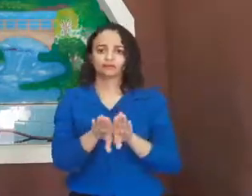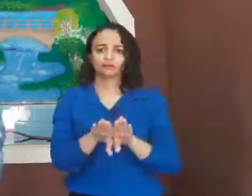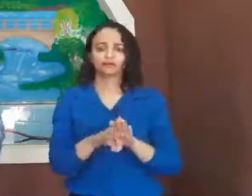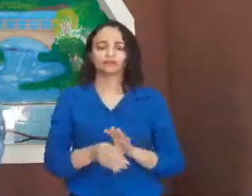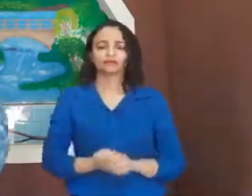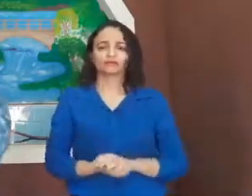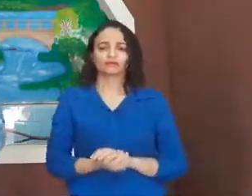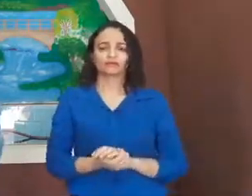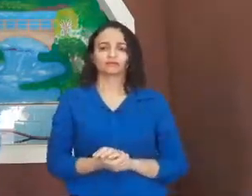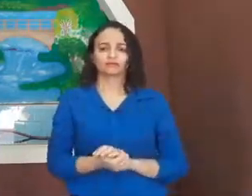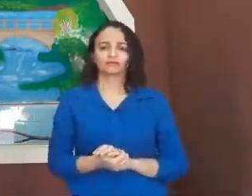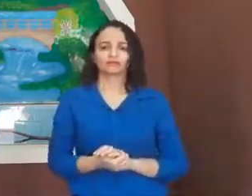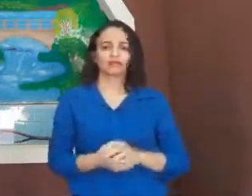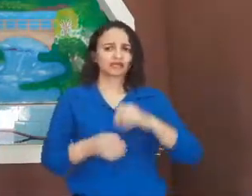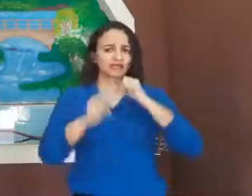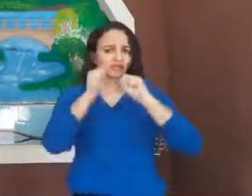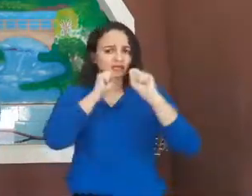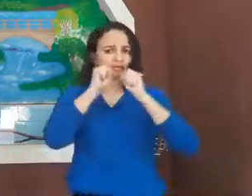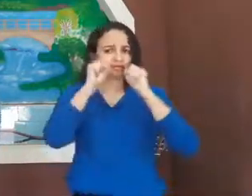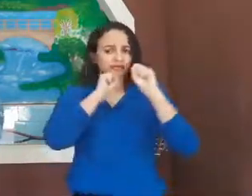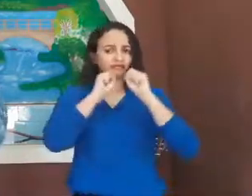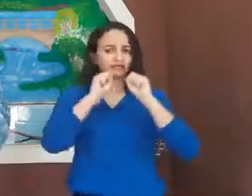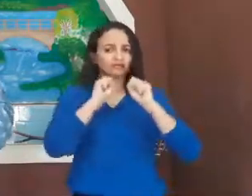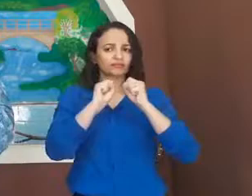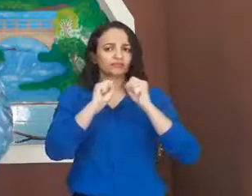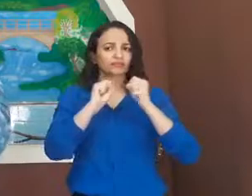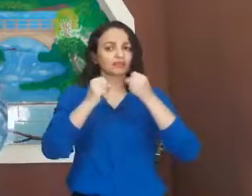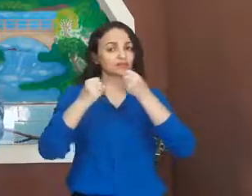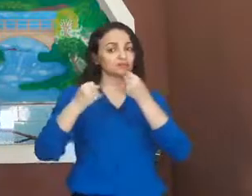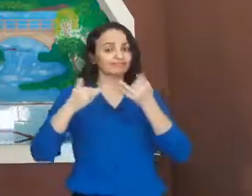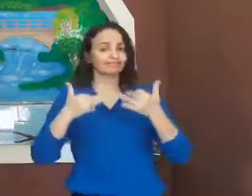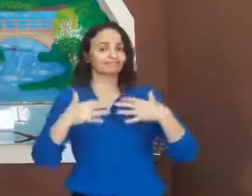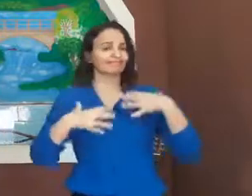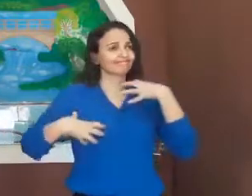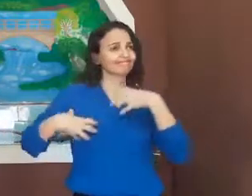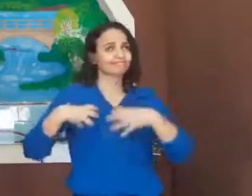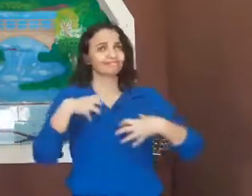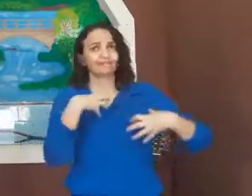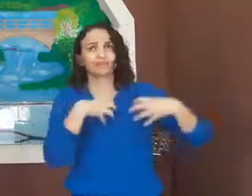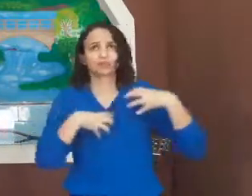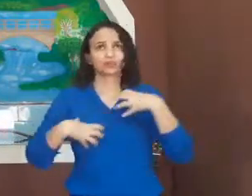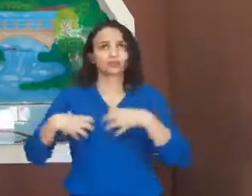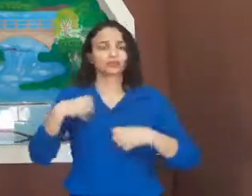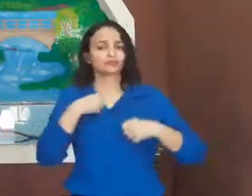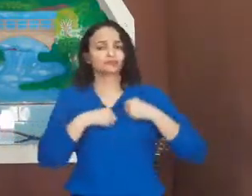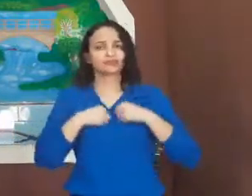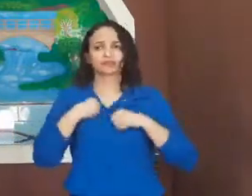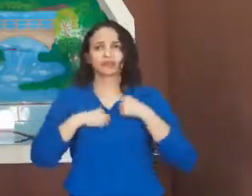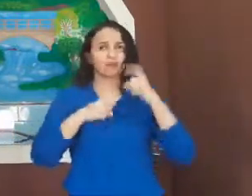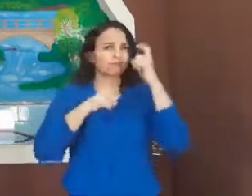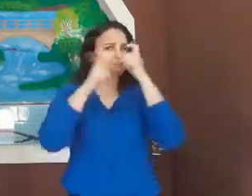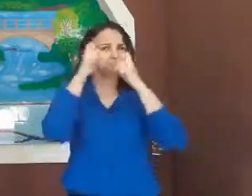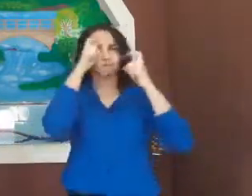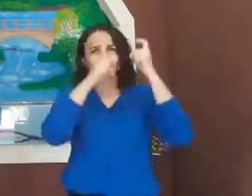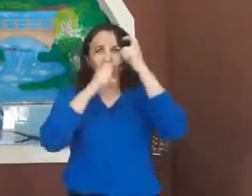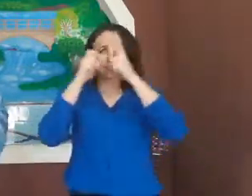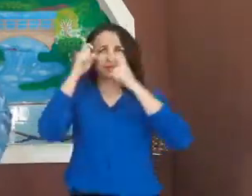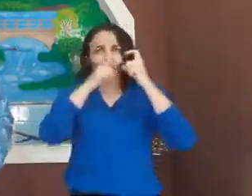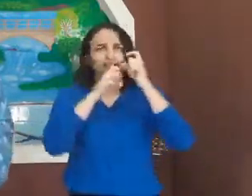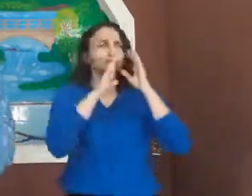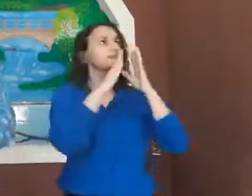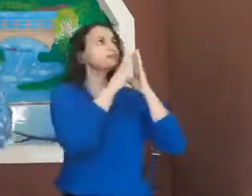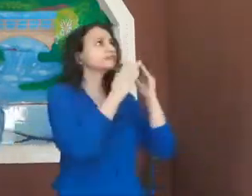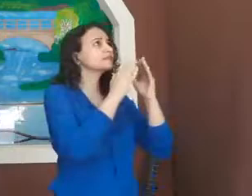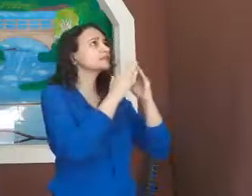Né? O salmista está sendo consumido em desespero. Ele está preocupado, pedindo a Deus